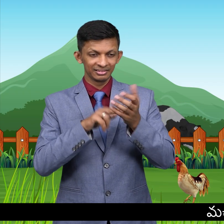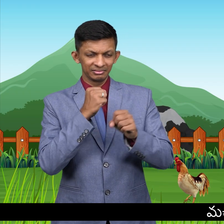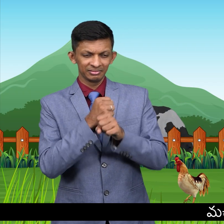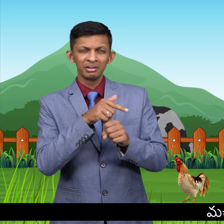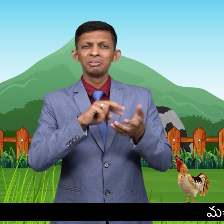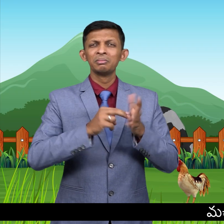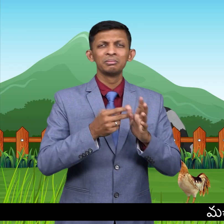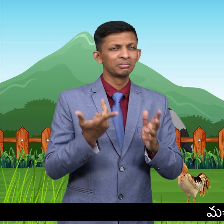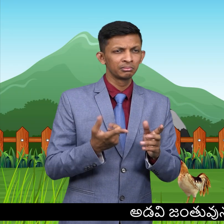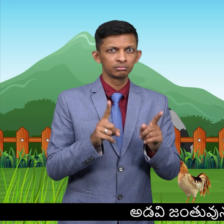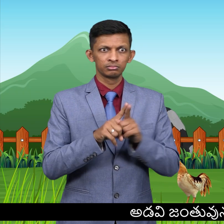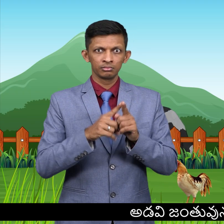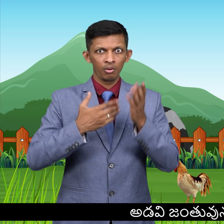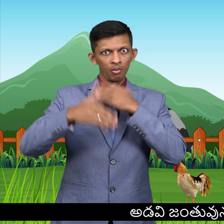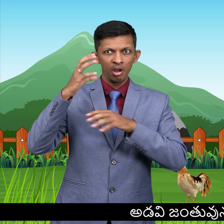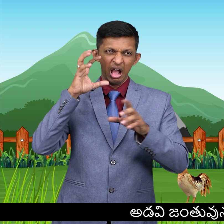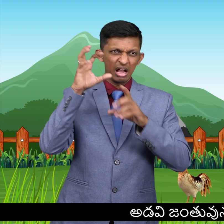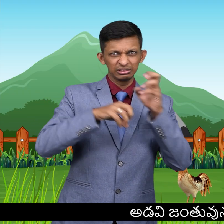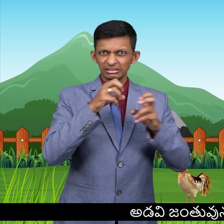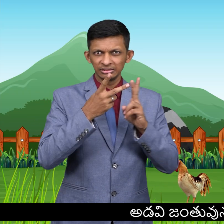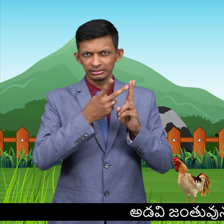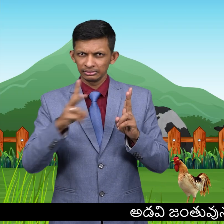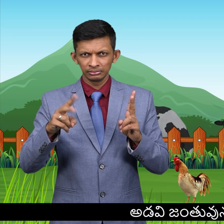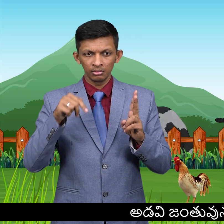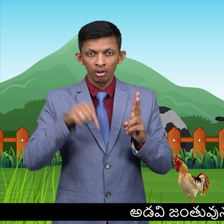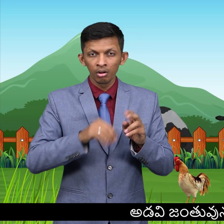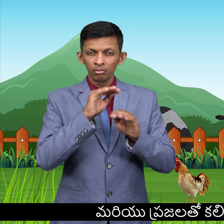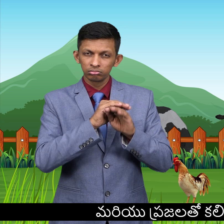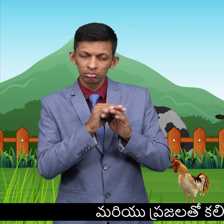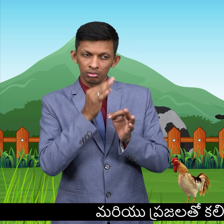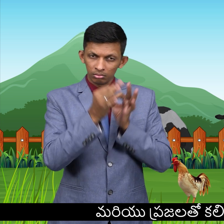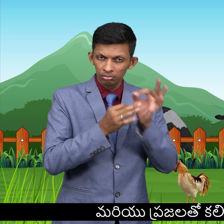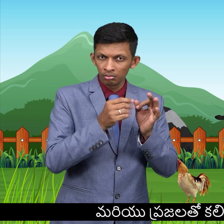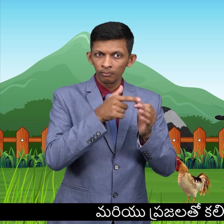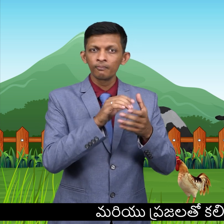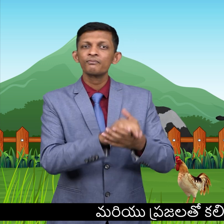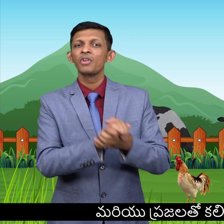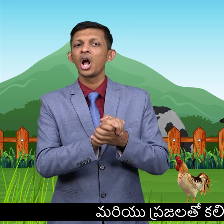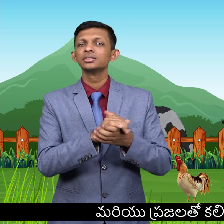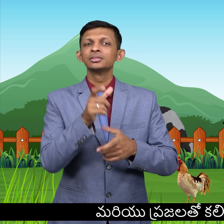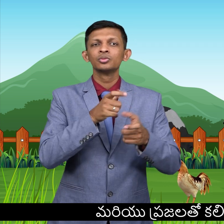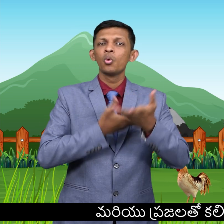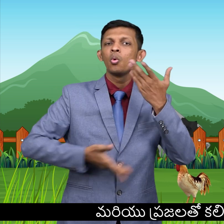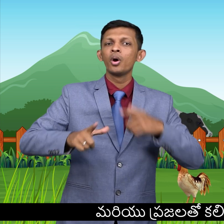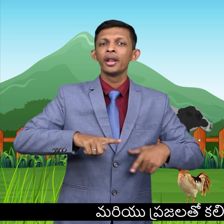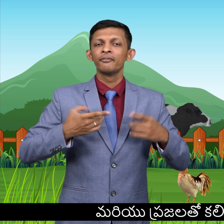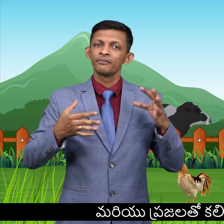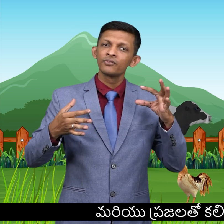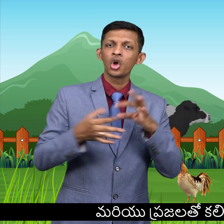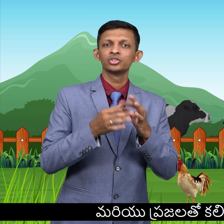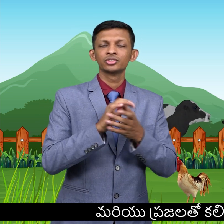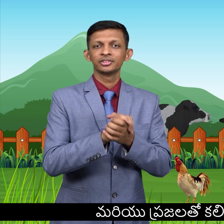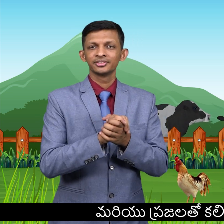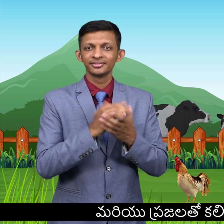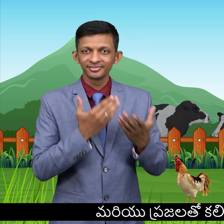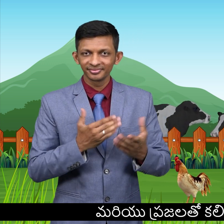మచ్చిక చేసుకోవడం: అడవి జంతువులను స్నేహపూర్వకంగా మార్చడం మరియు ప్రజలతో కలిసి